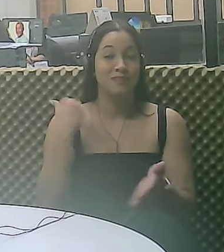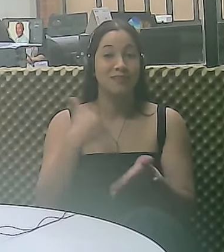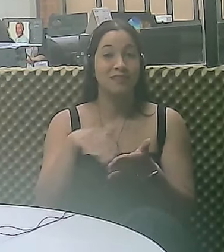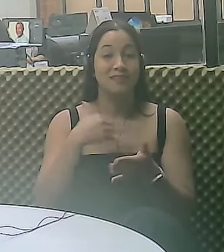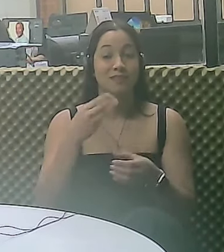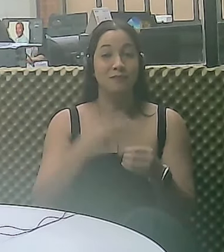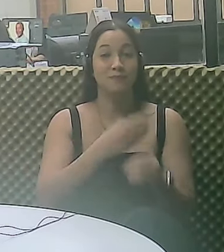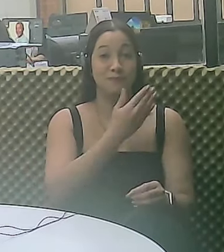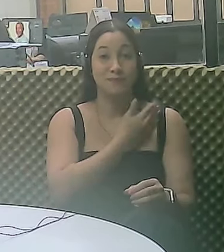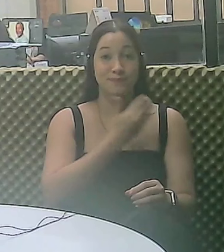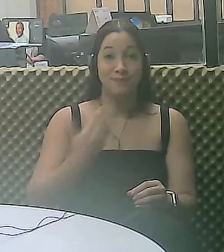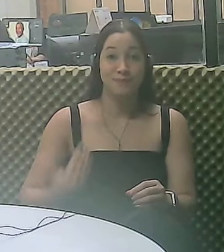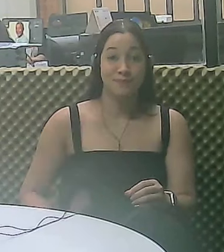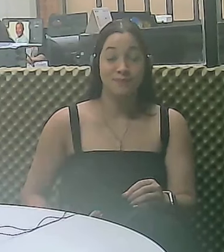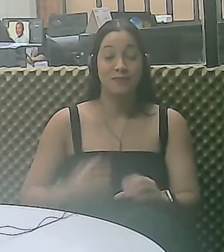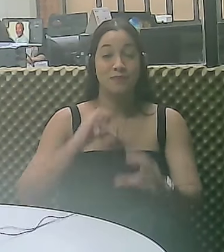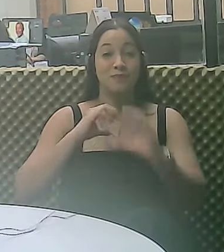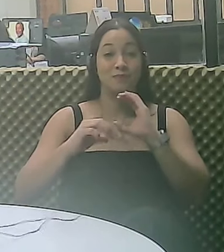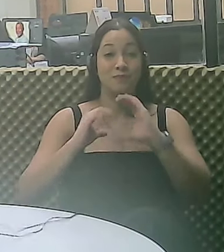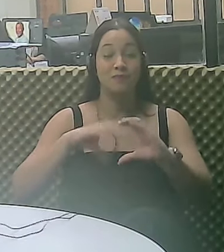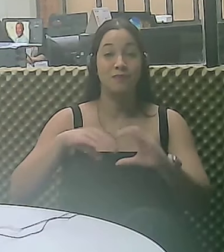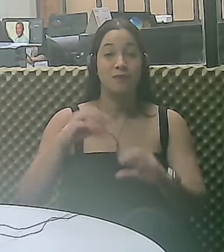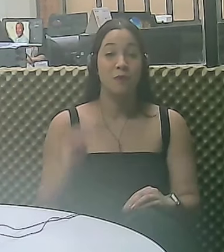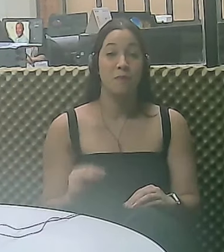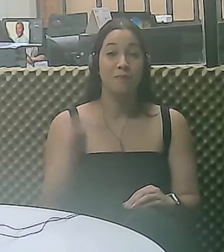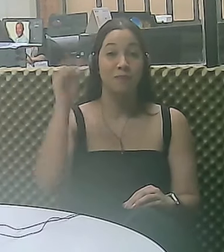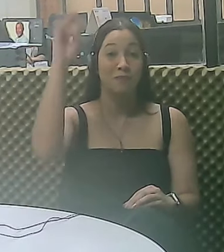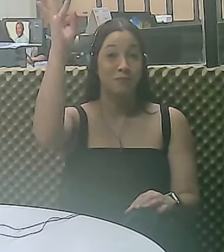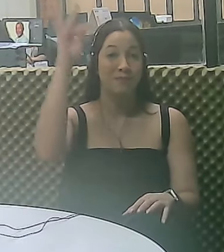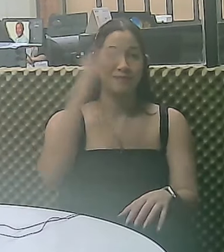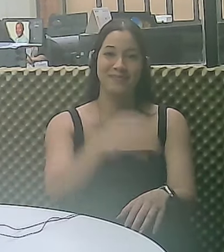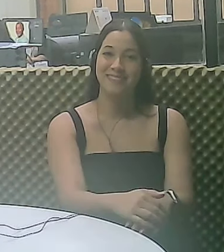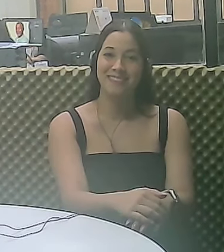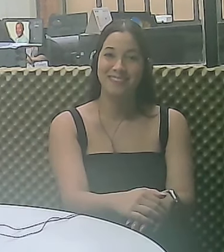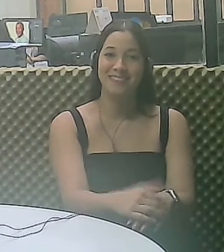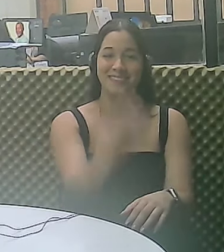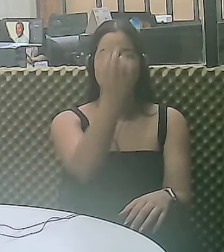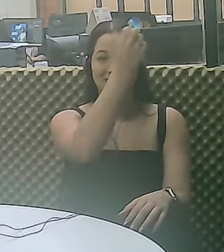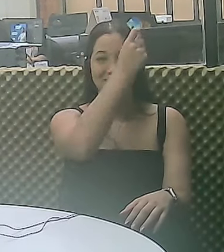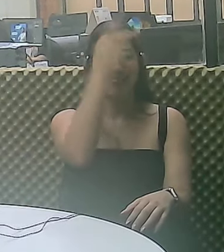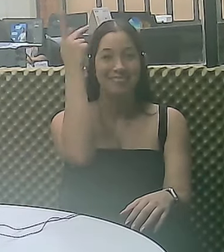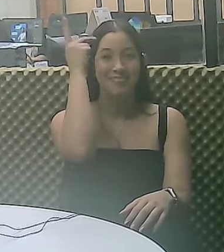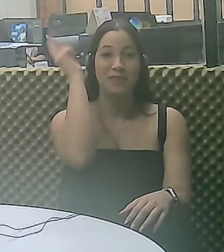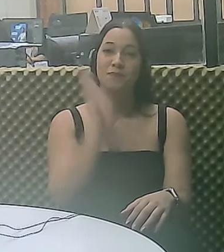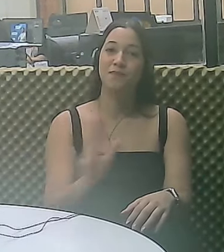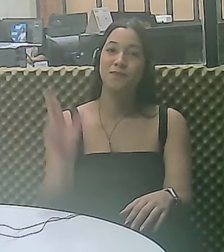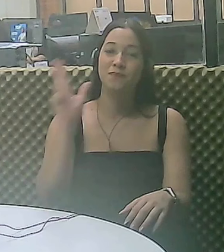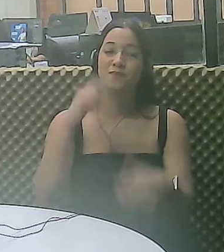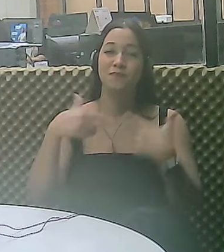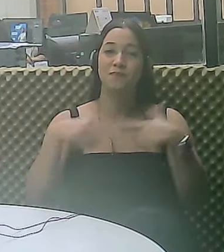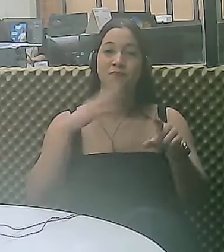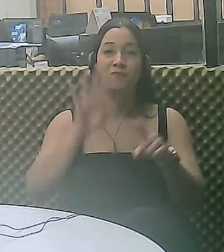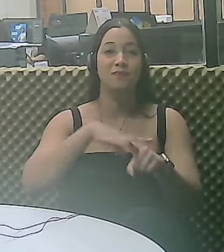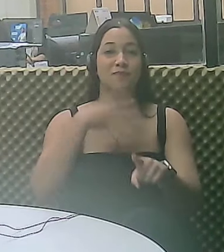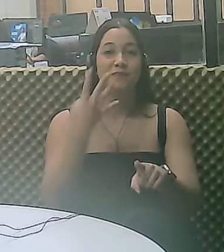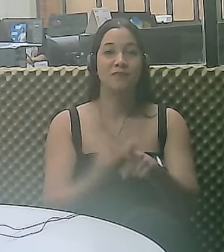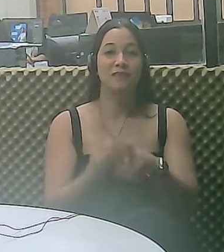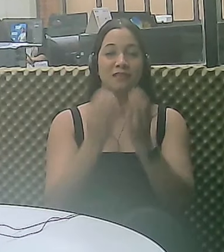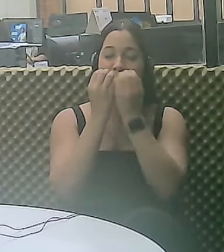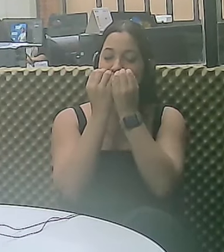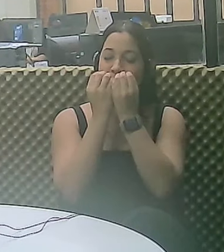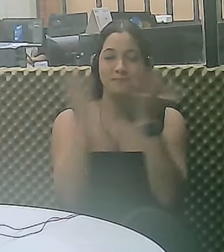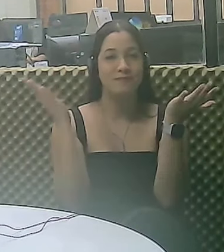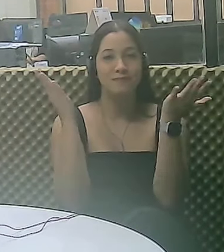Queiroz. Secretário Municipal de Governo e Comunicação, Marco Túlio de Castro Kalimann. Prefeitura de Uberlândia.